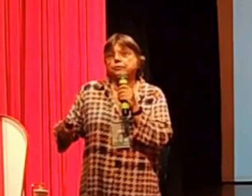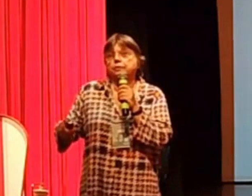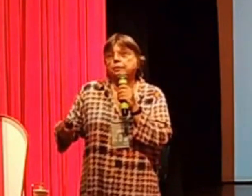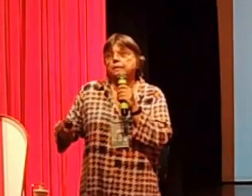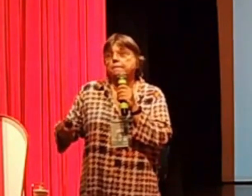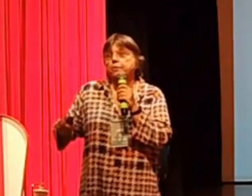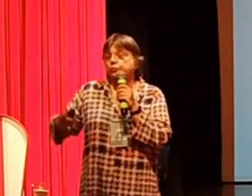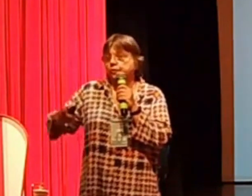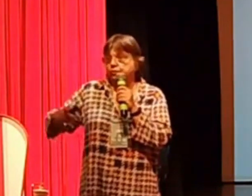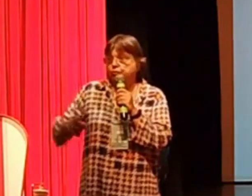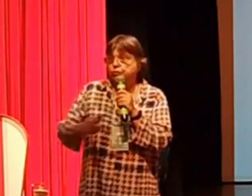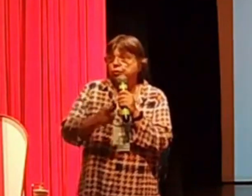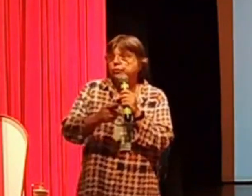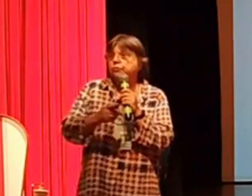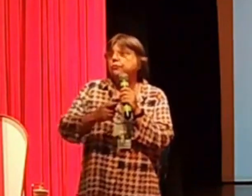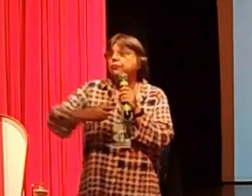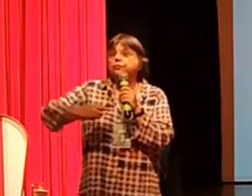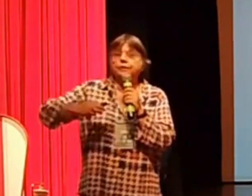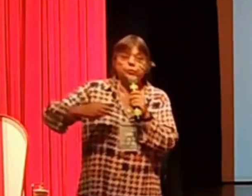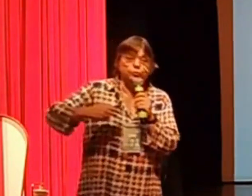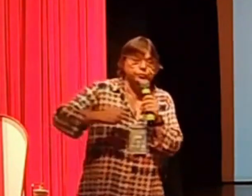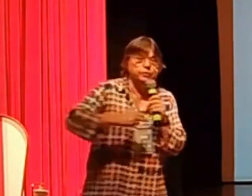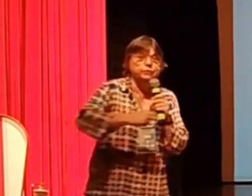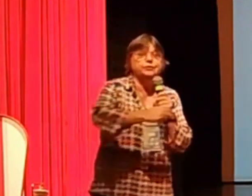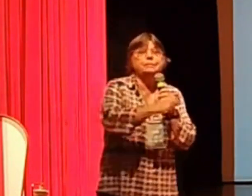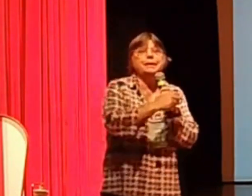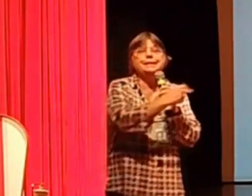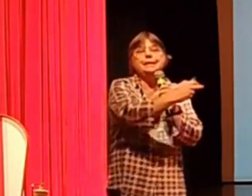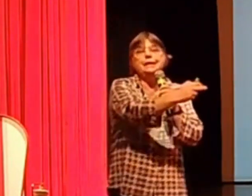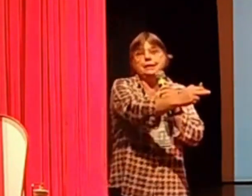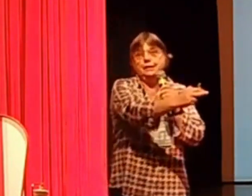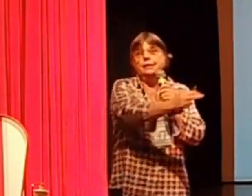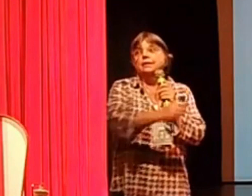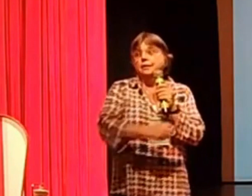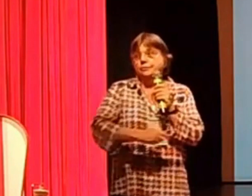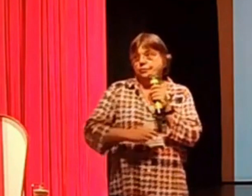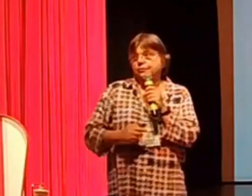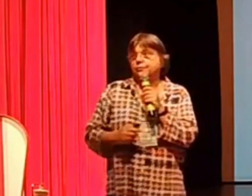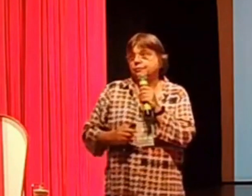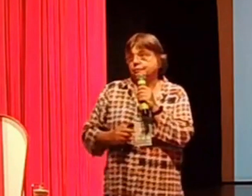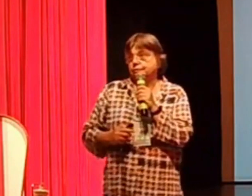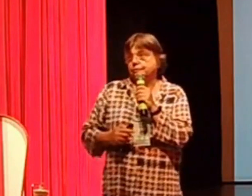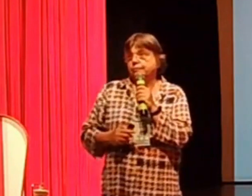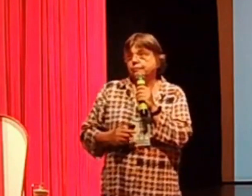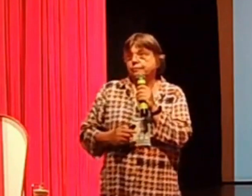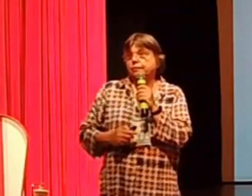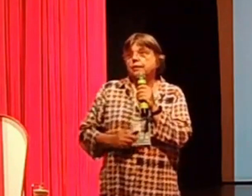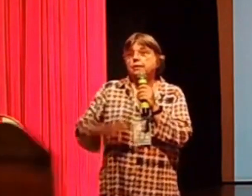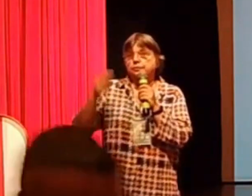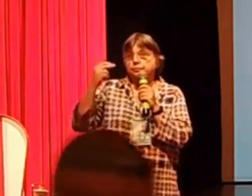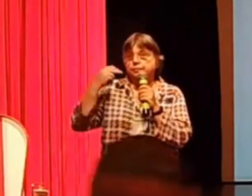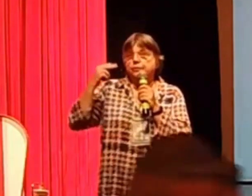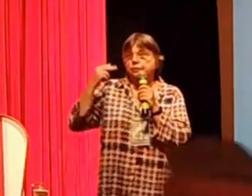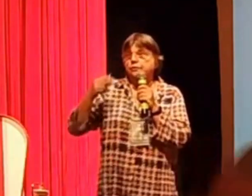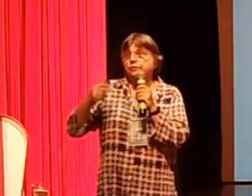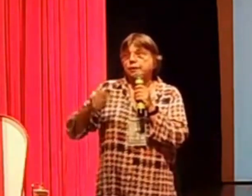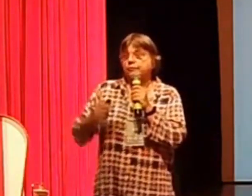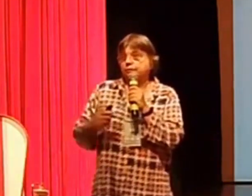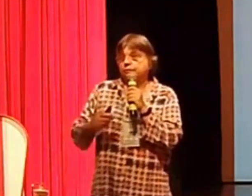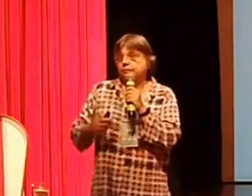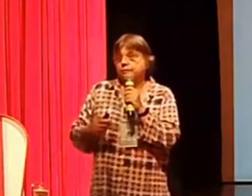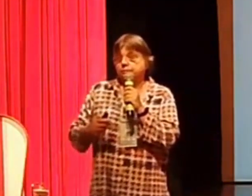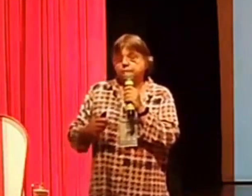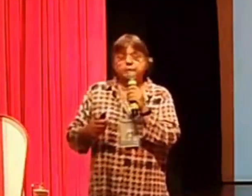no SUS. Ou seja, entrou no SUS, mas não conseguiu se manter dentro do SUS. E isso, para a gente, é